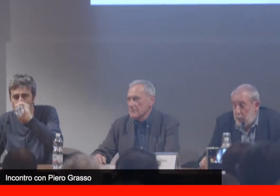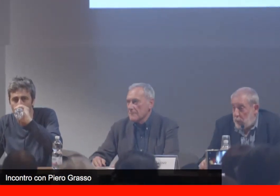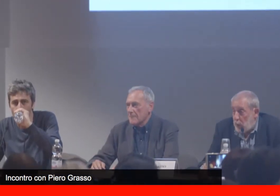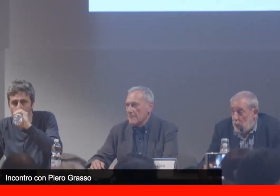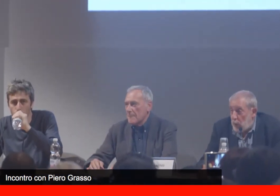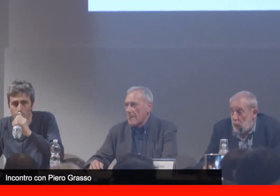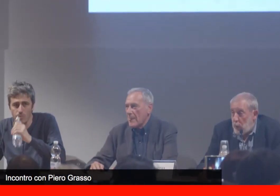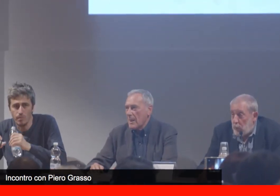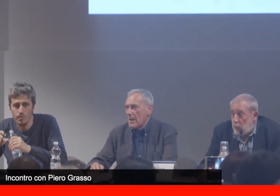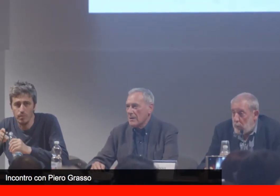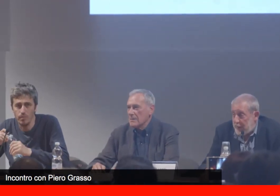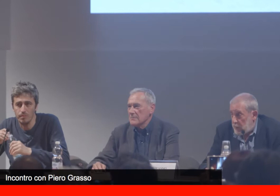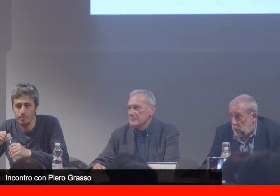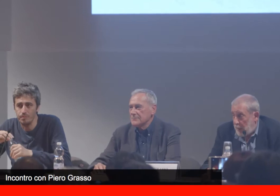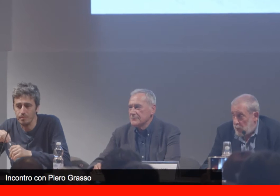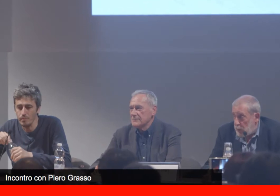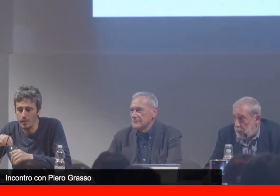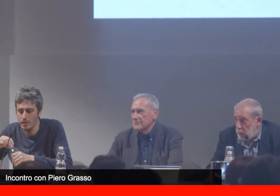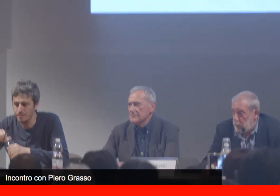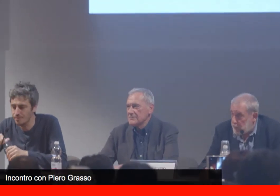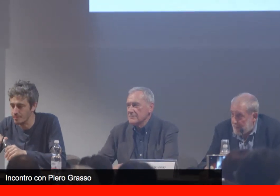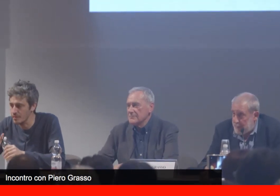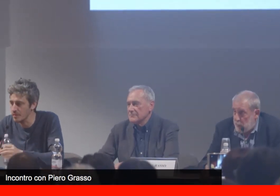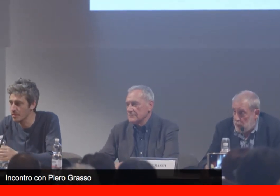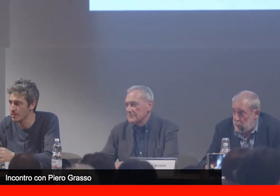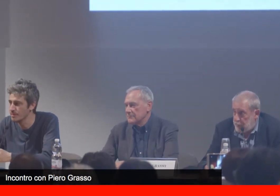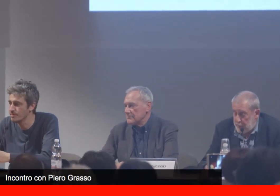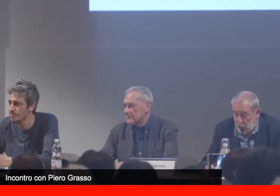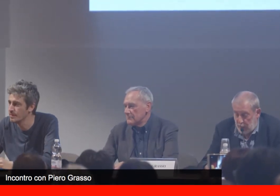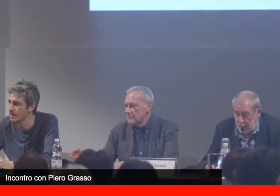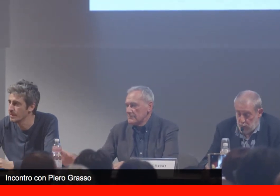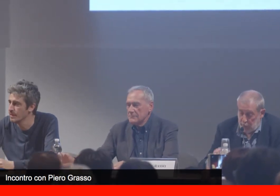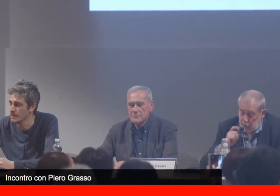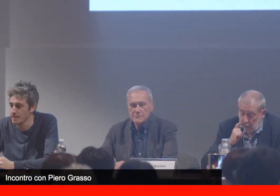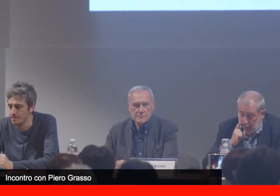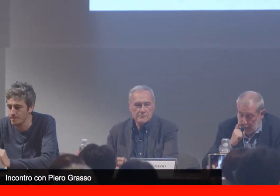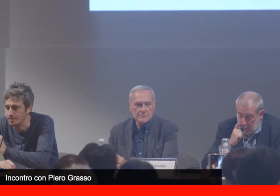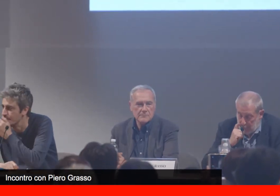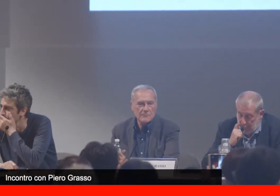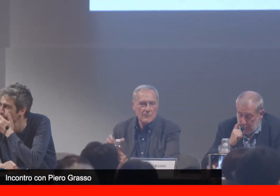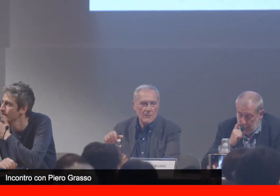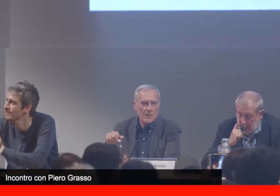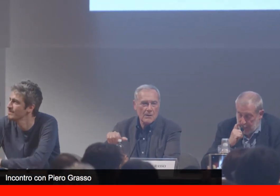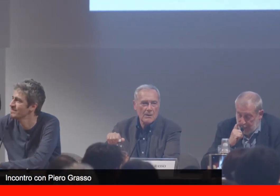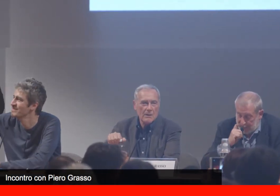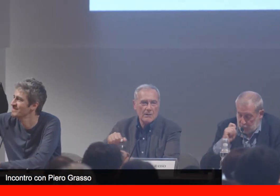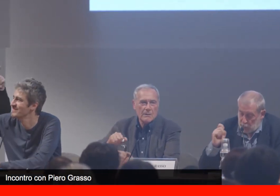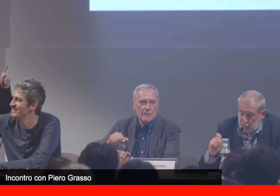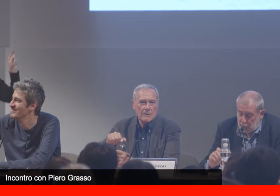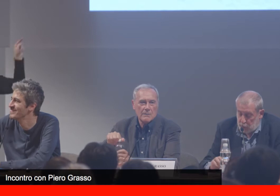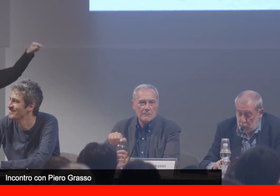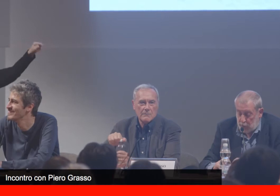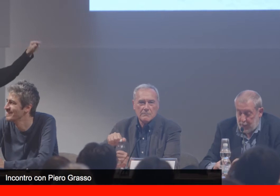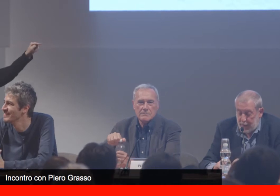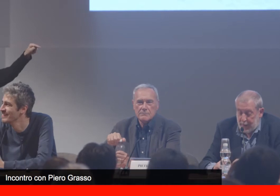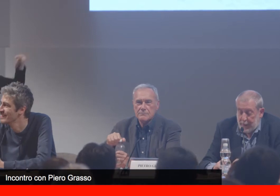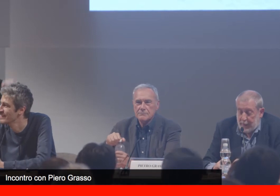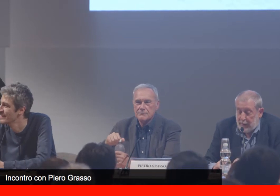un libro particolare, un libro importante, un libro particolare, un libro che è stato